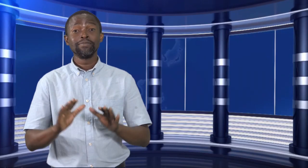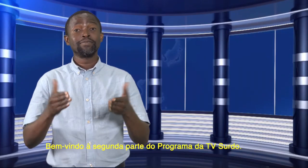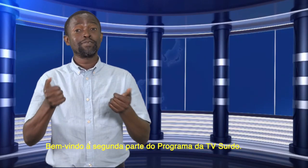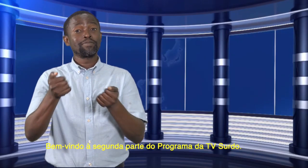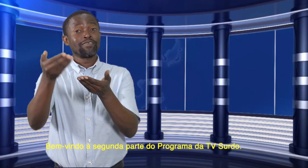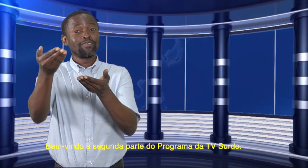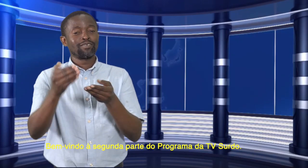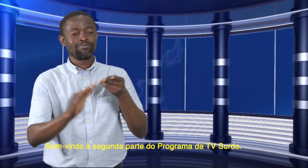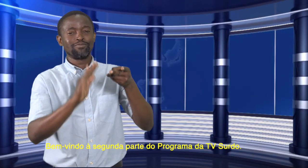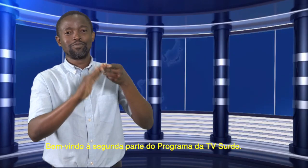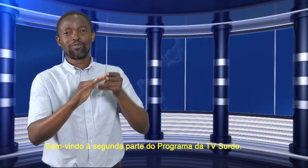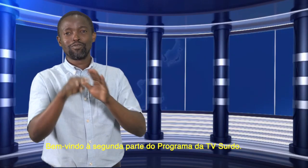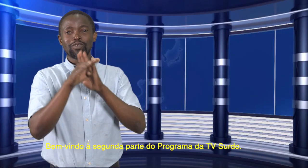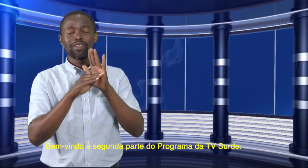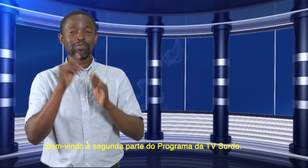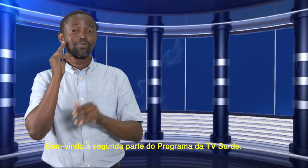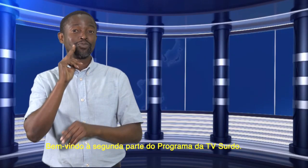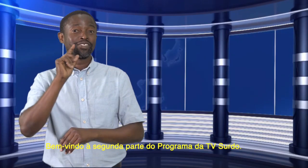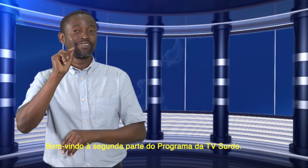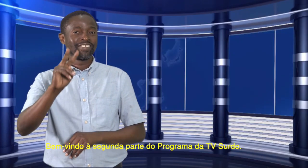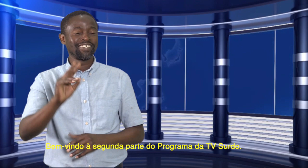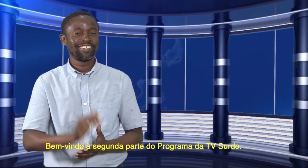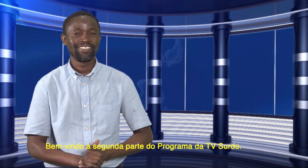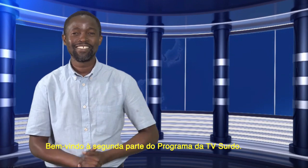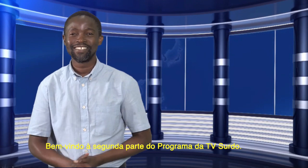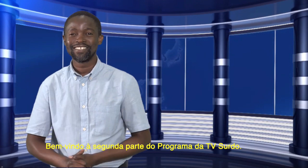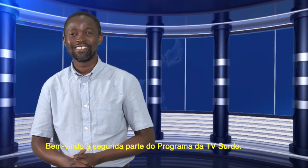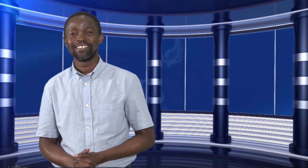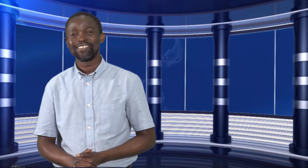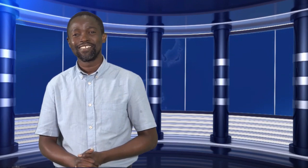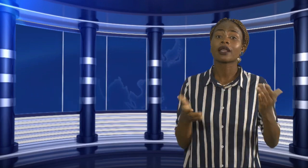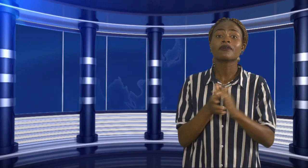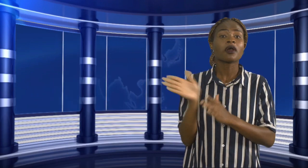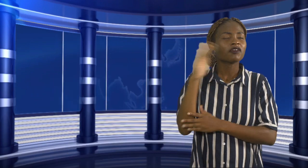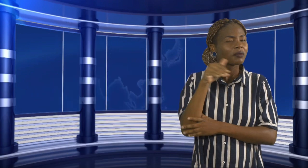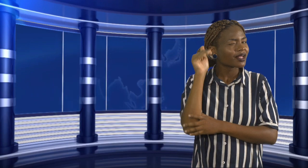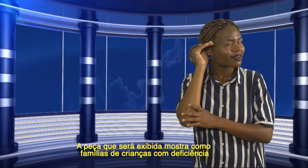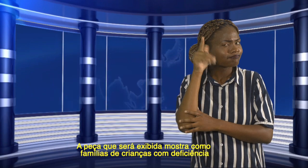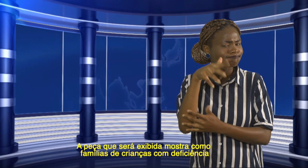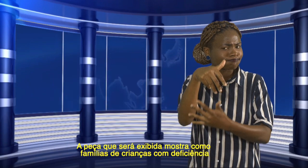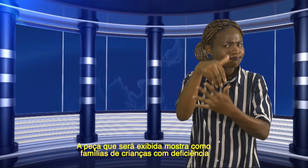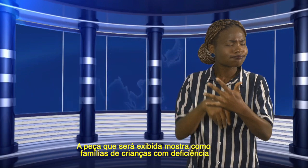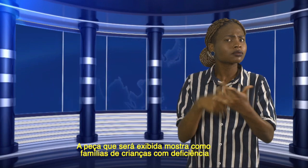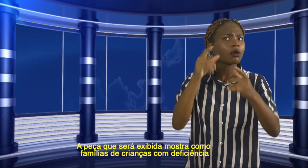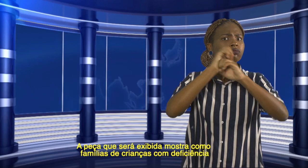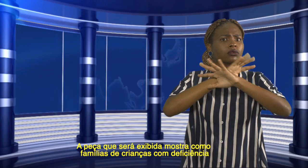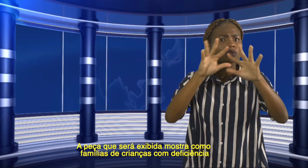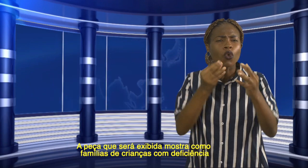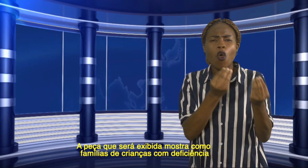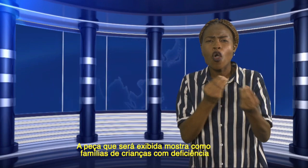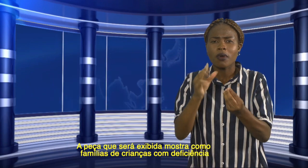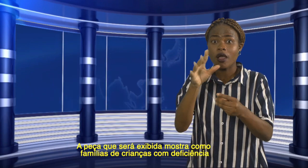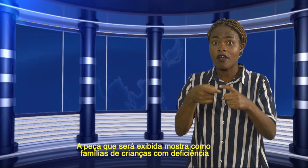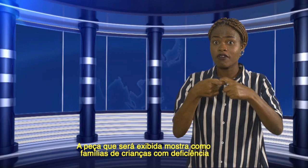Bem-vindo à segunda parte do programa da TV Surdo A peça que será exibida